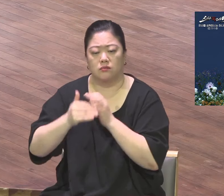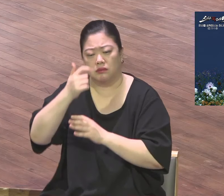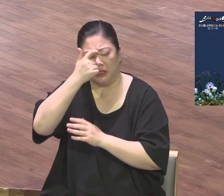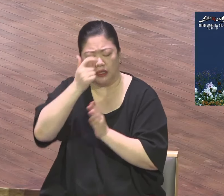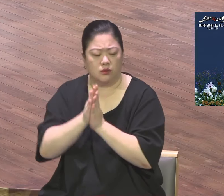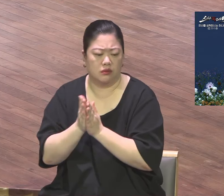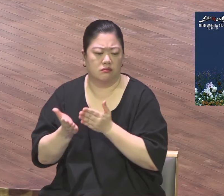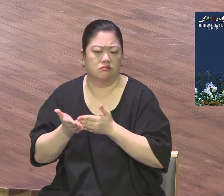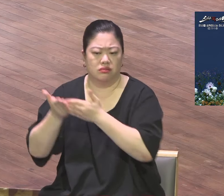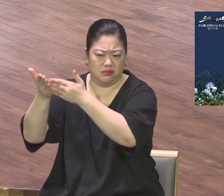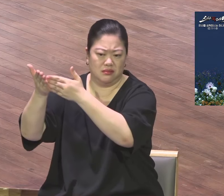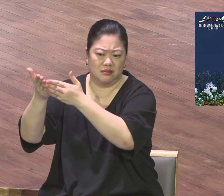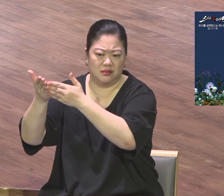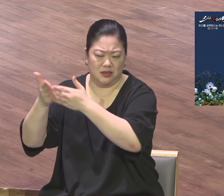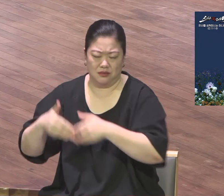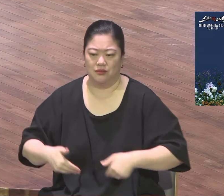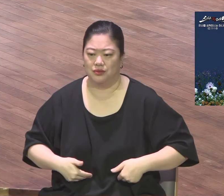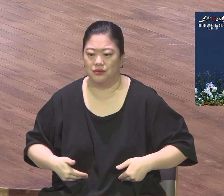삼구삼 기도잖아요.